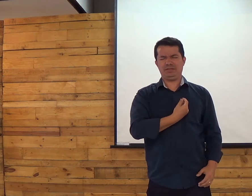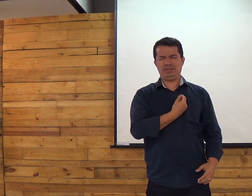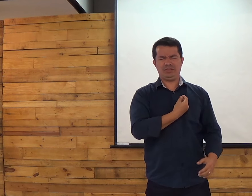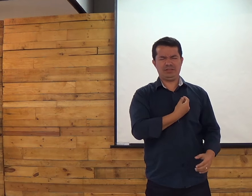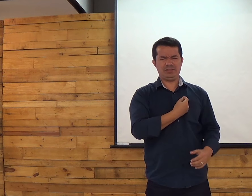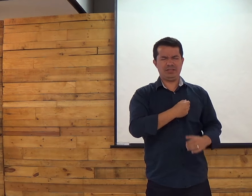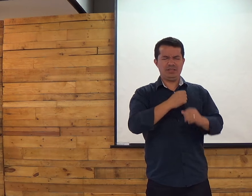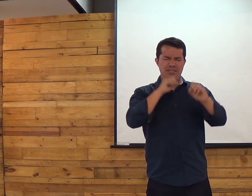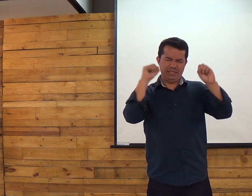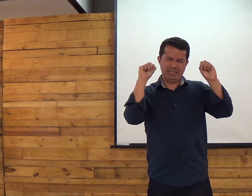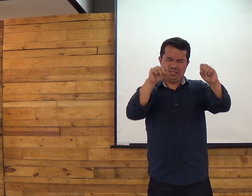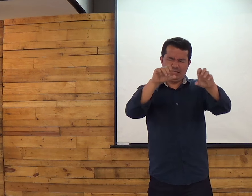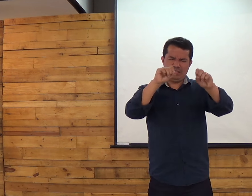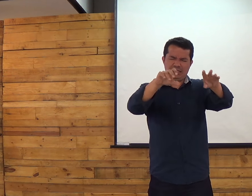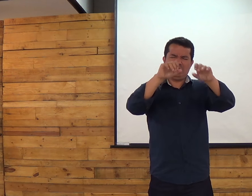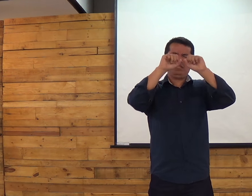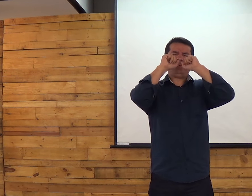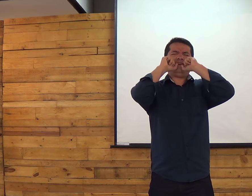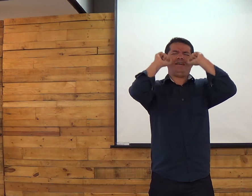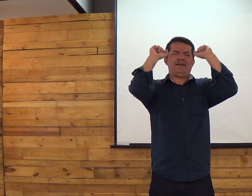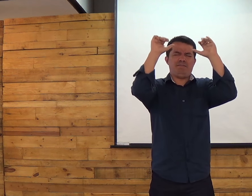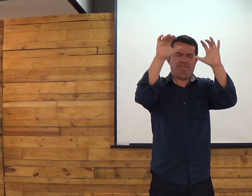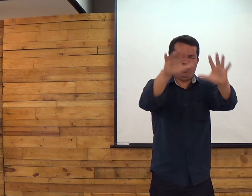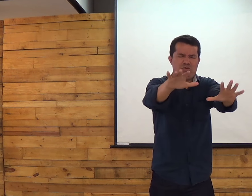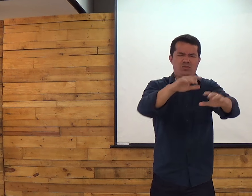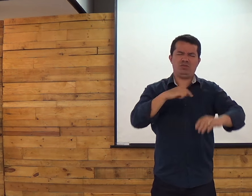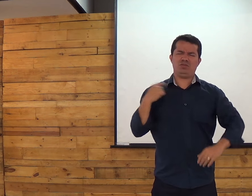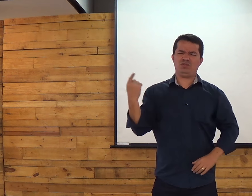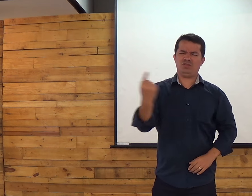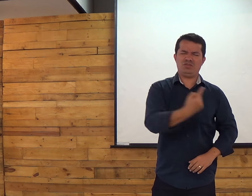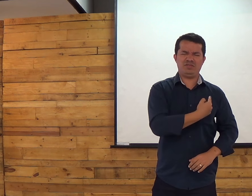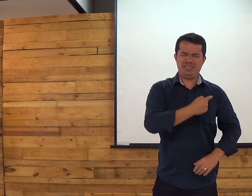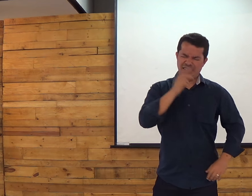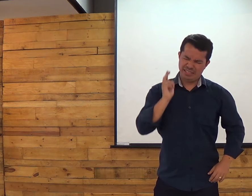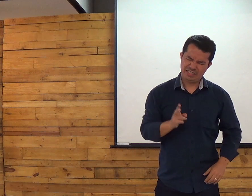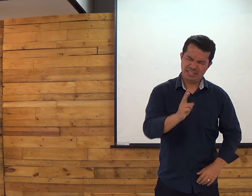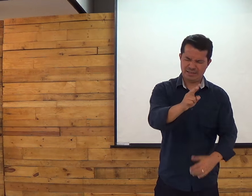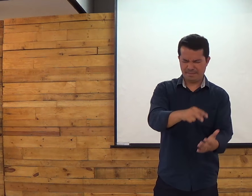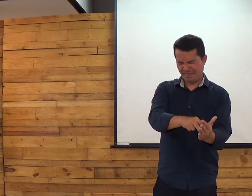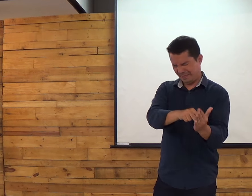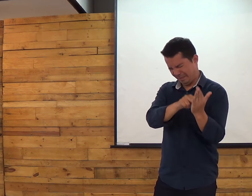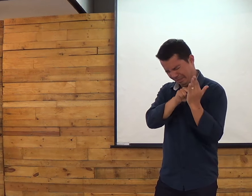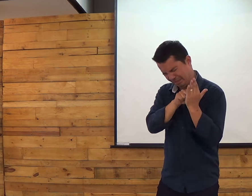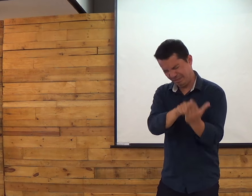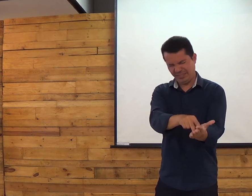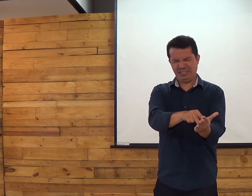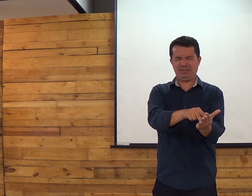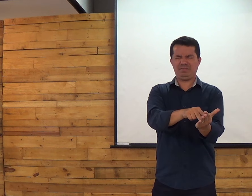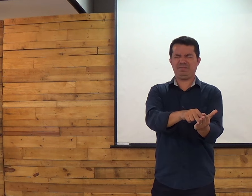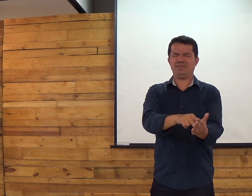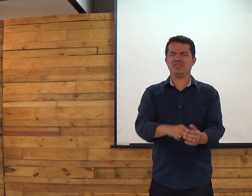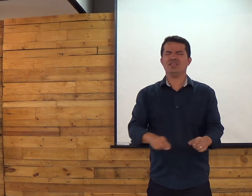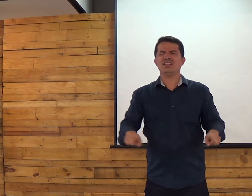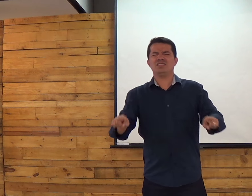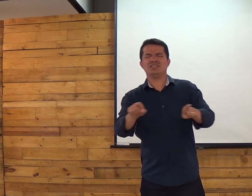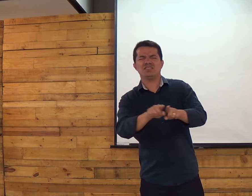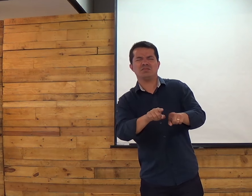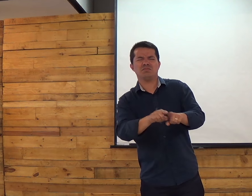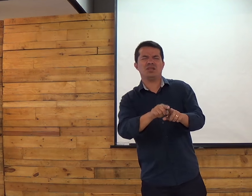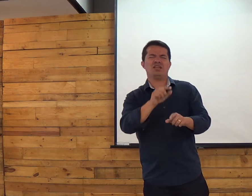guia, guia a vida de cada um aqui, ensina e abençoa em todo tempo, dá, Senhor, essa firmeza